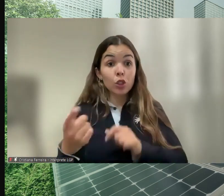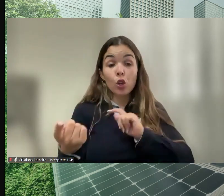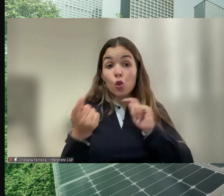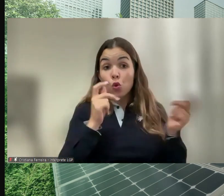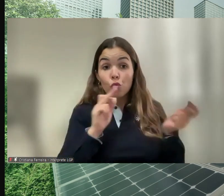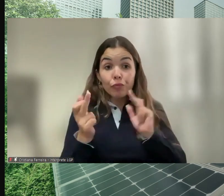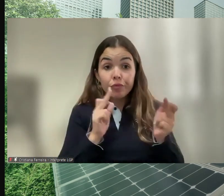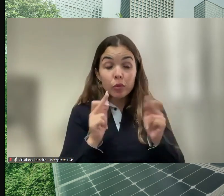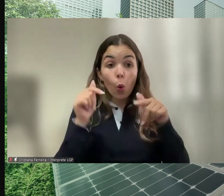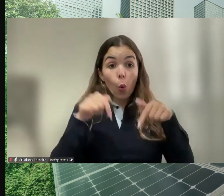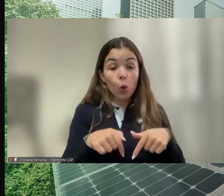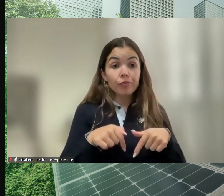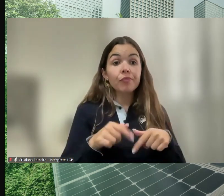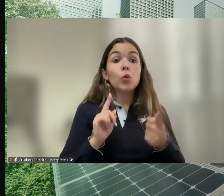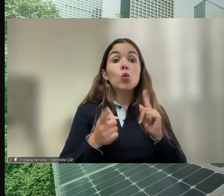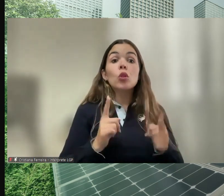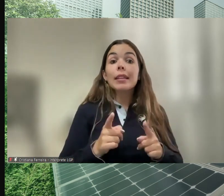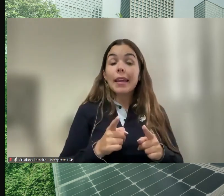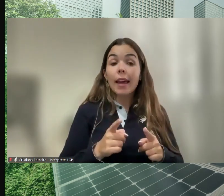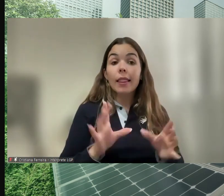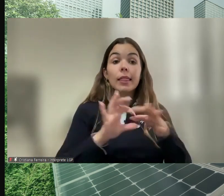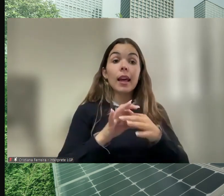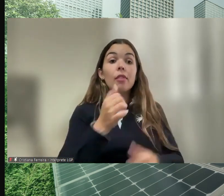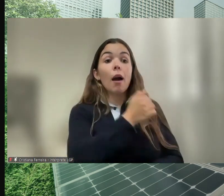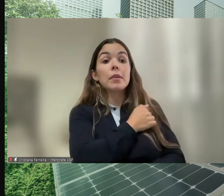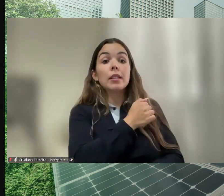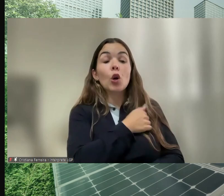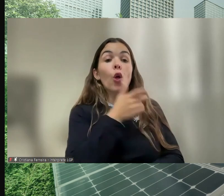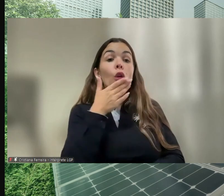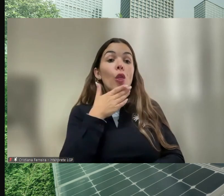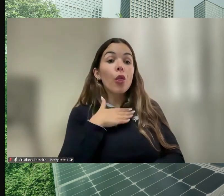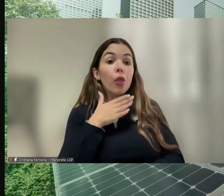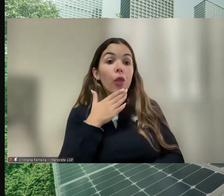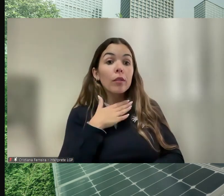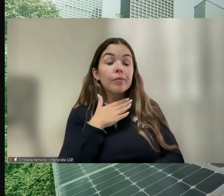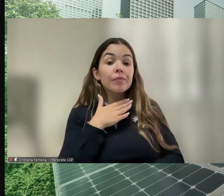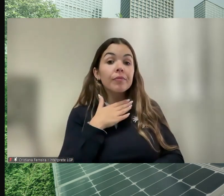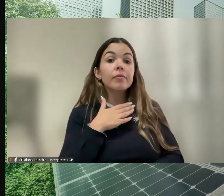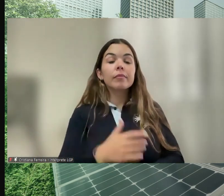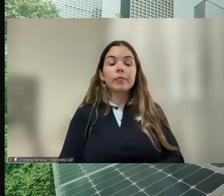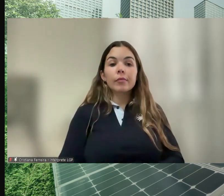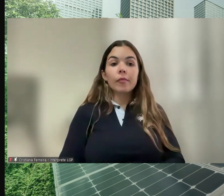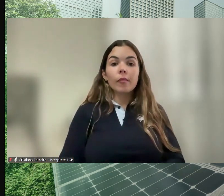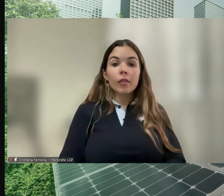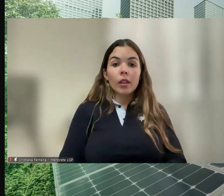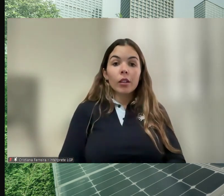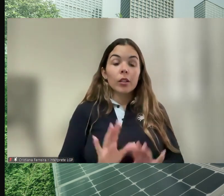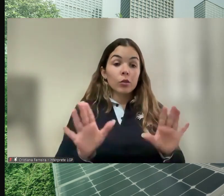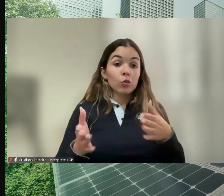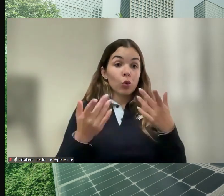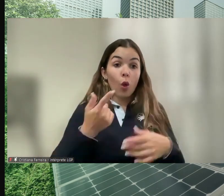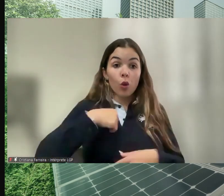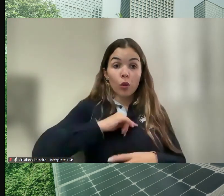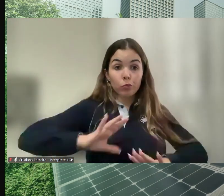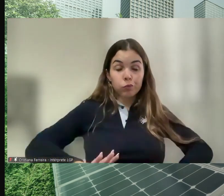que é o tópico da habitação acessível dentro dos limites planetários. E nós temos vindo a desenvolver